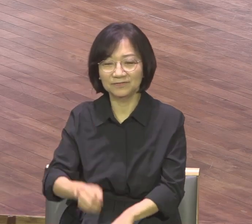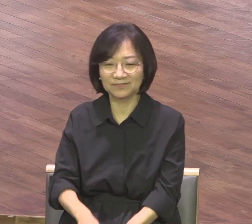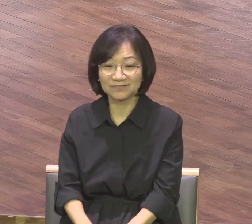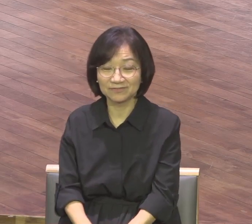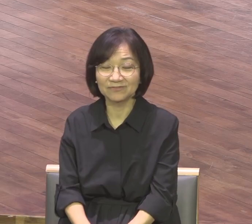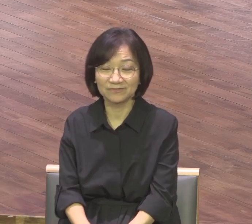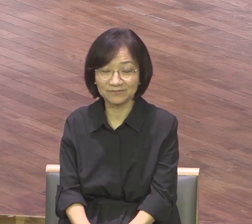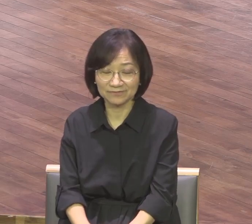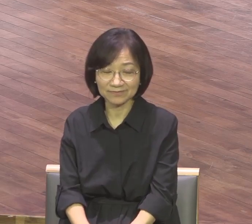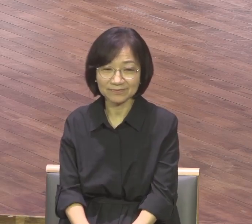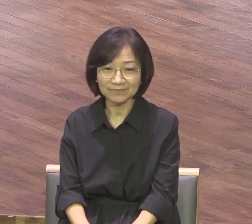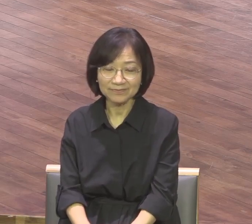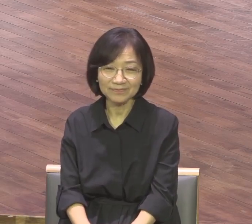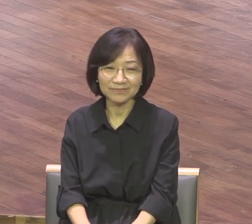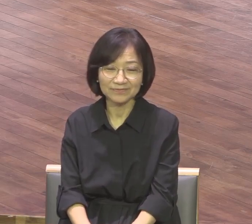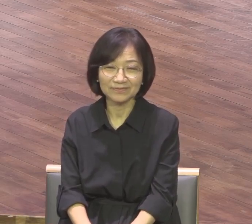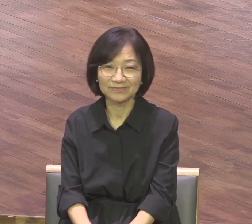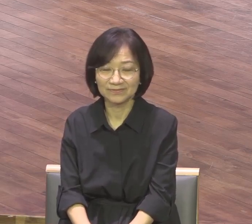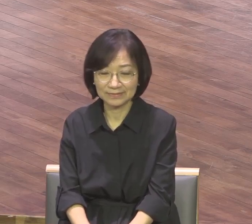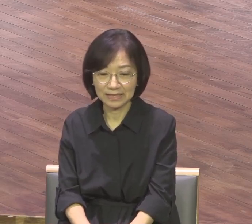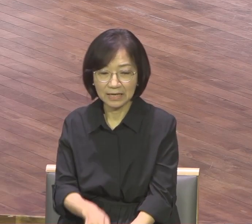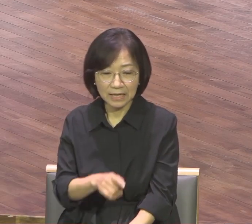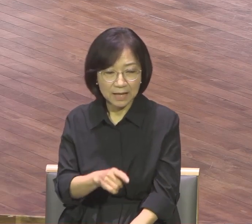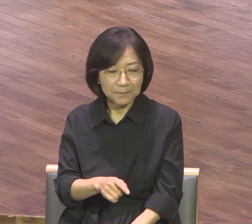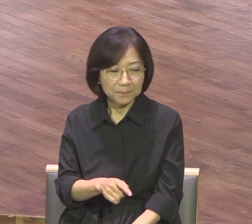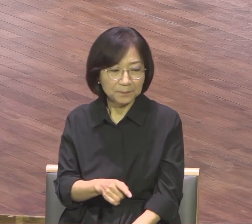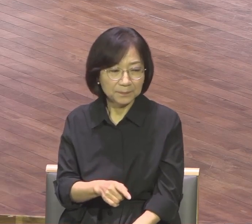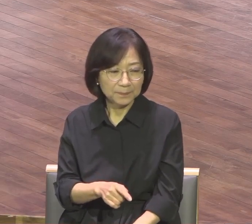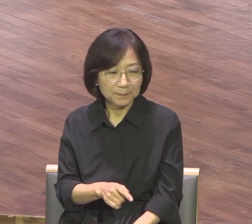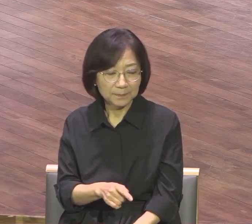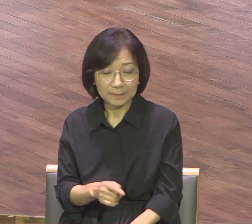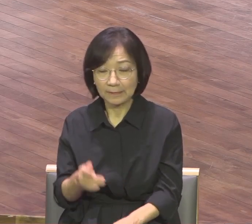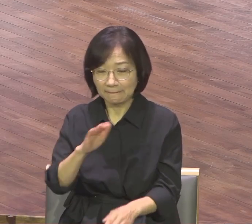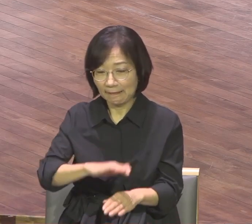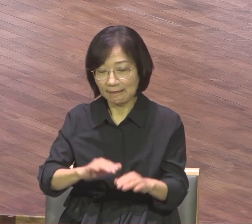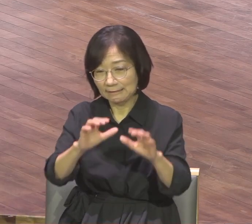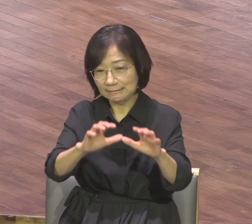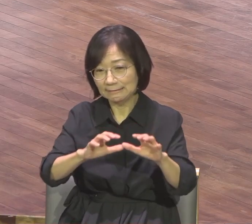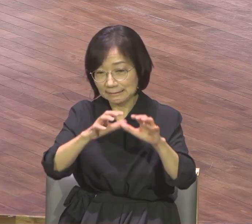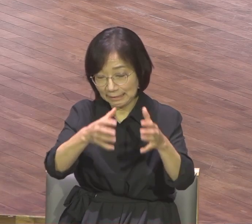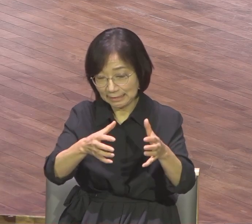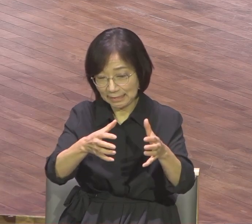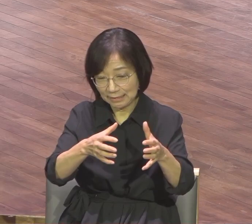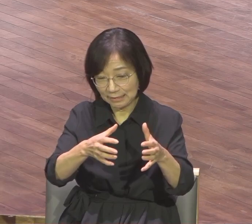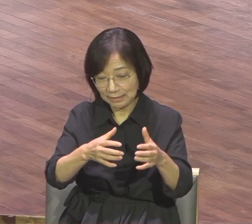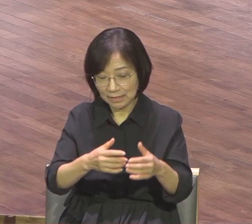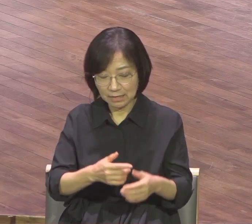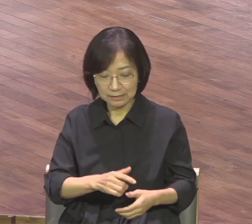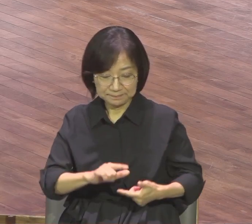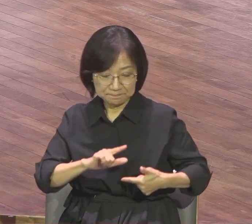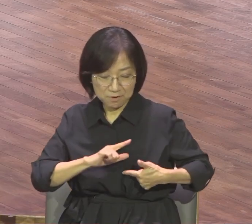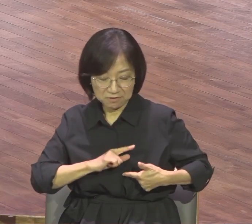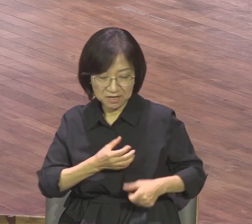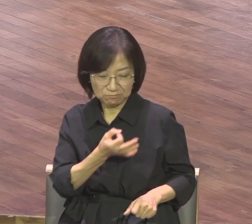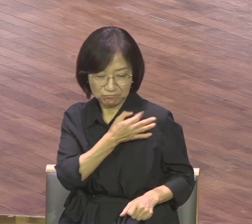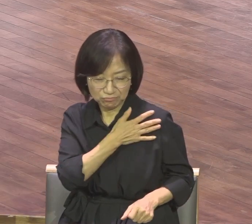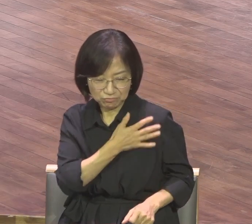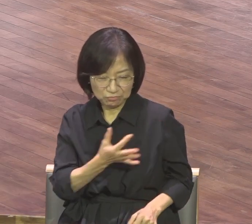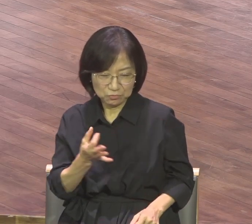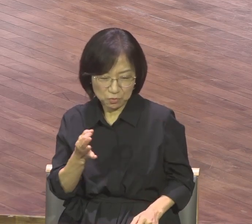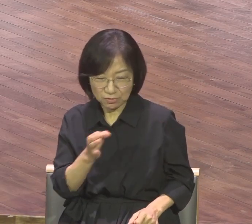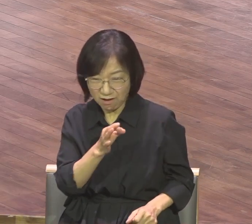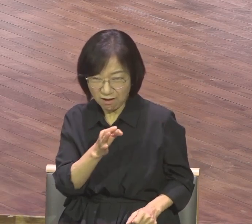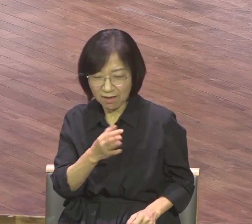사실 이런 삶 속에는요, 절대 행복한 삶을 살 수 없습니다.